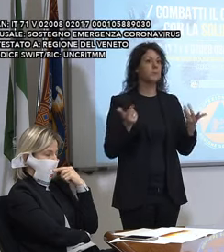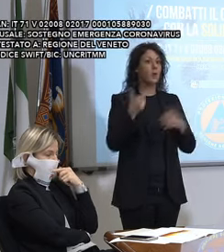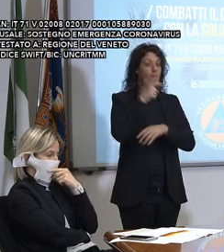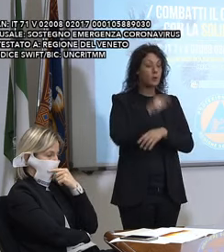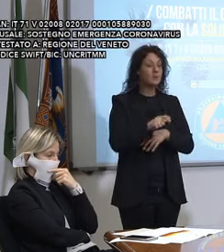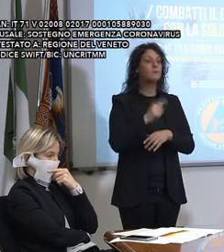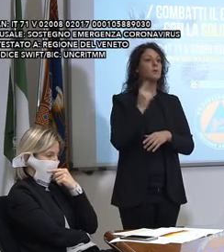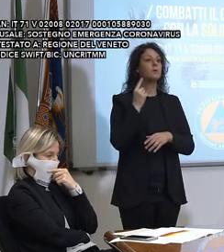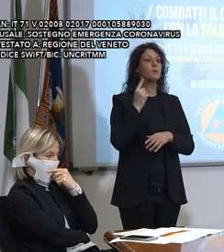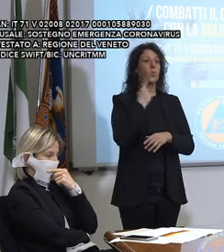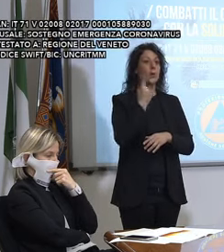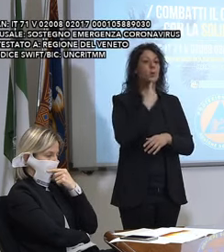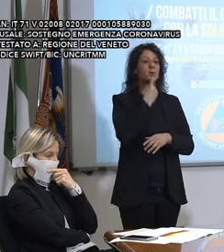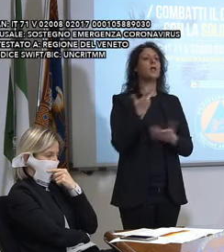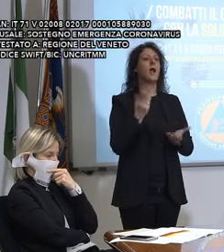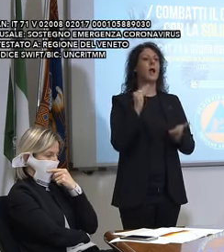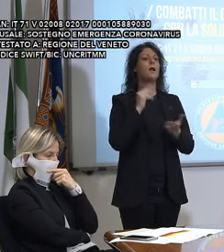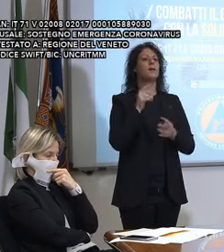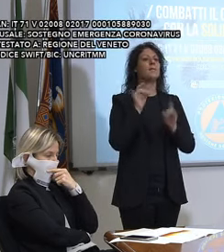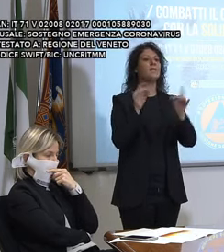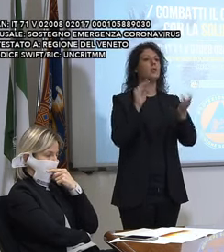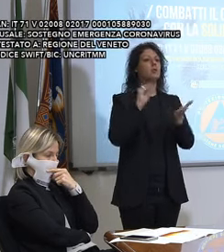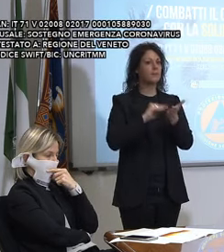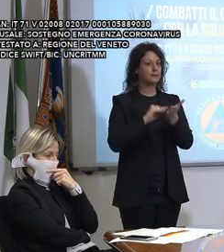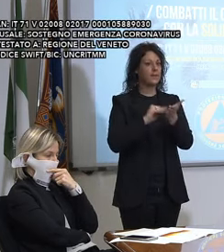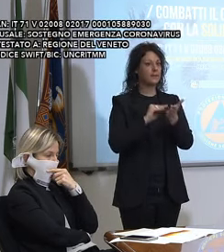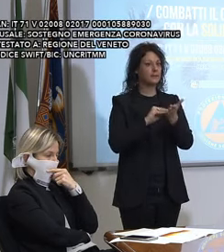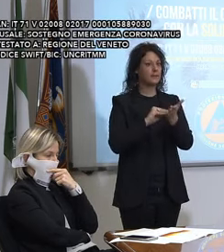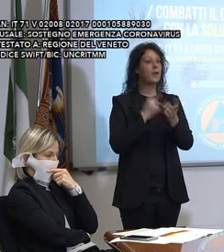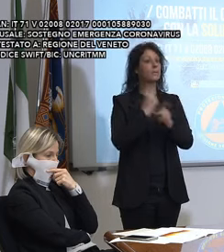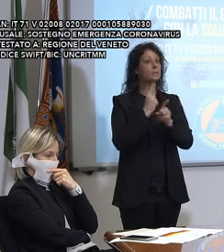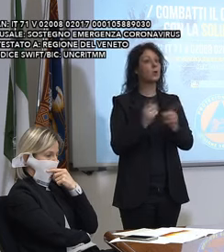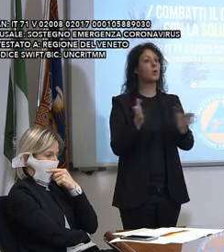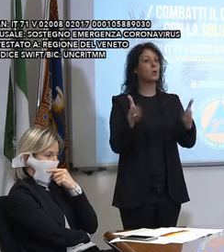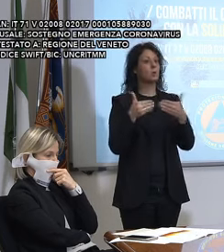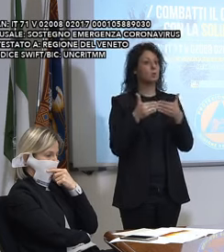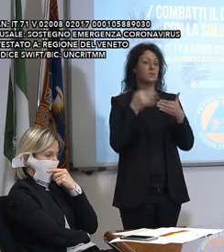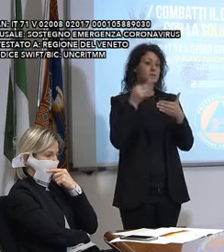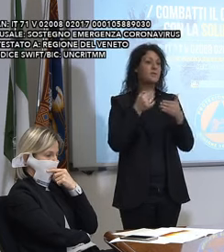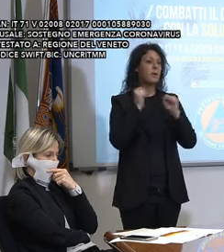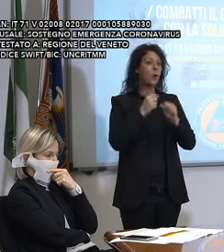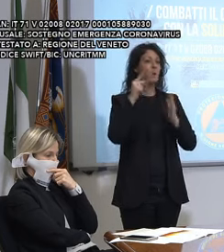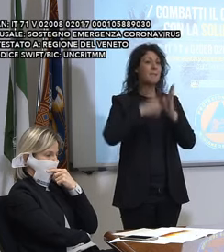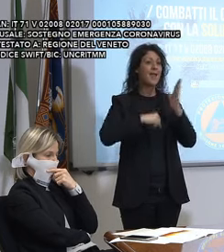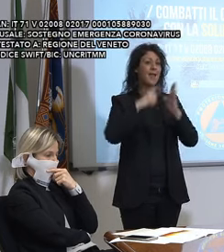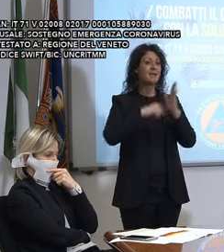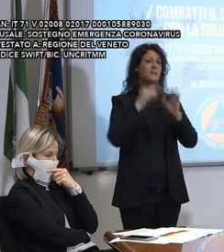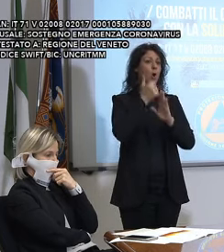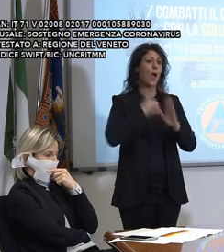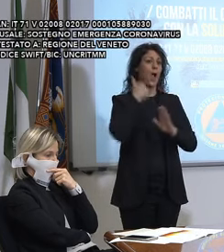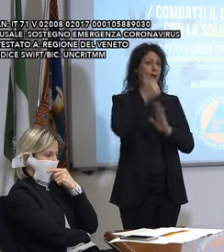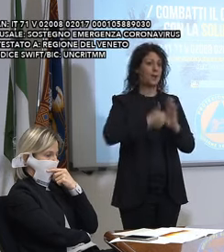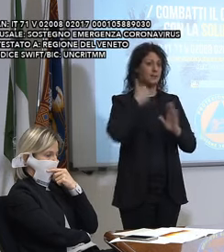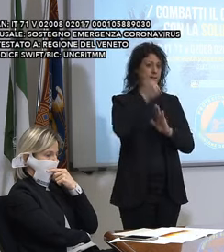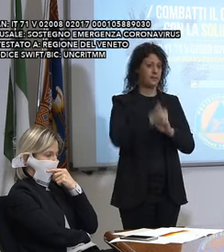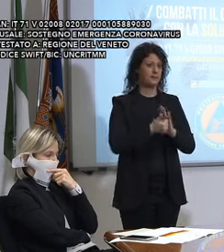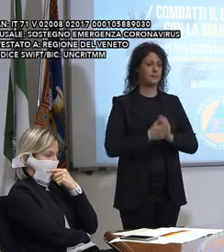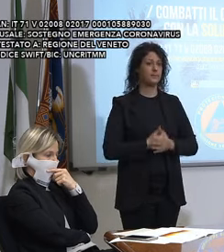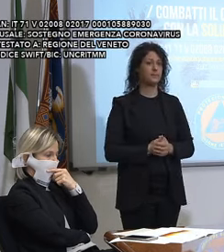virus, allora bisogna dire che bisogna restare chiusi finché il virus non ci sarà più, o dire mesi se non anni, perché poi a un certo punto